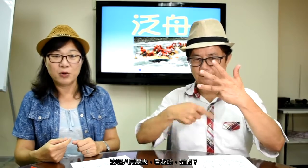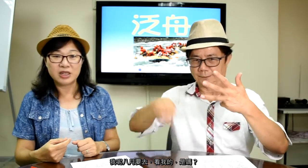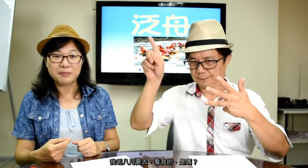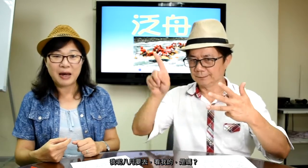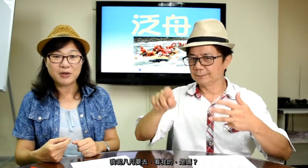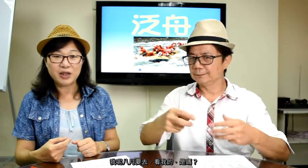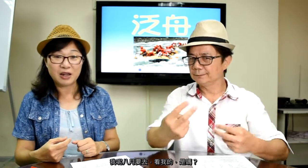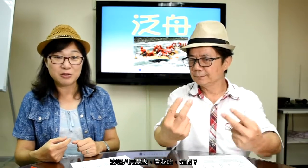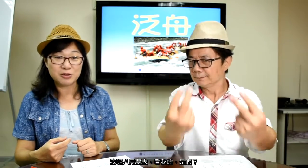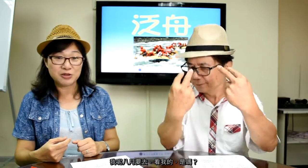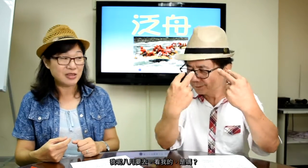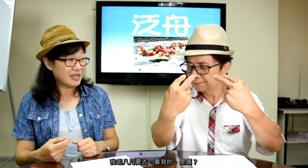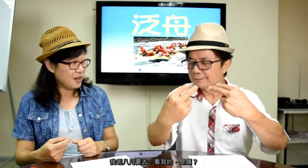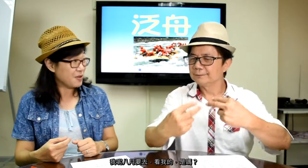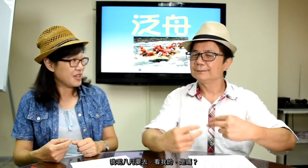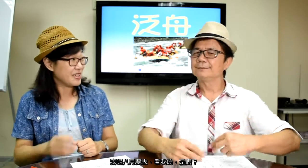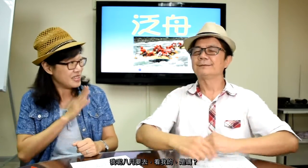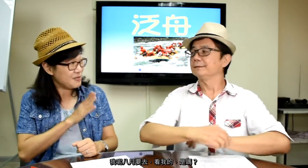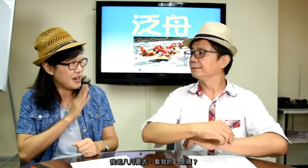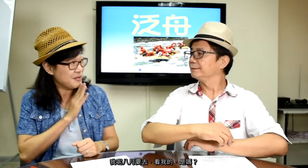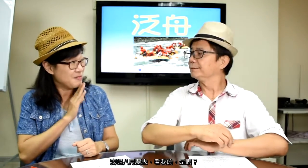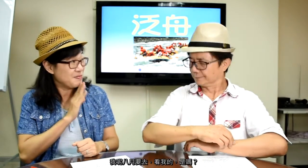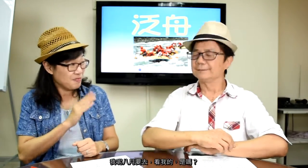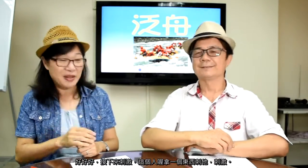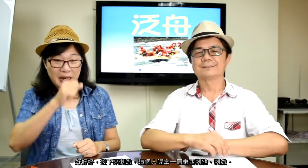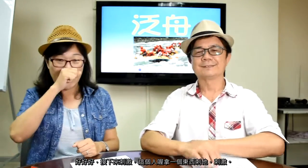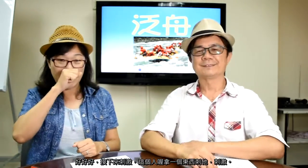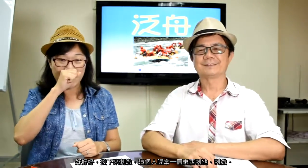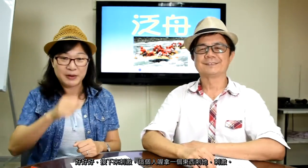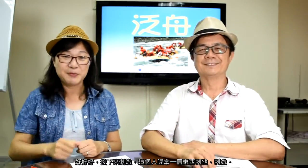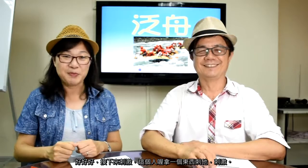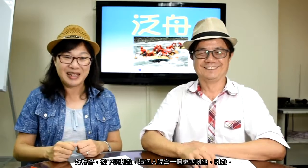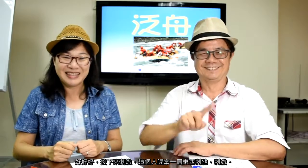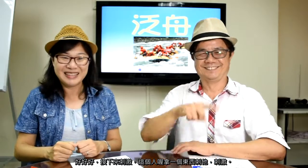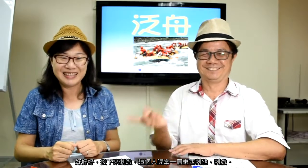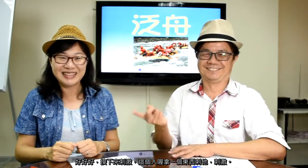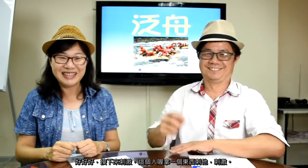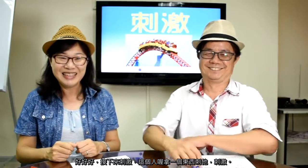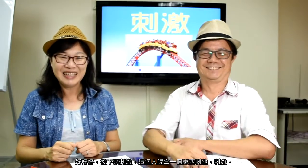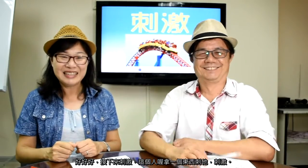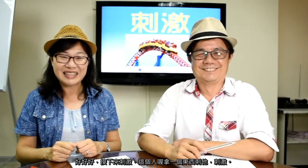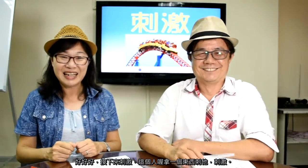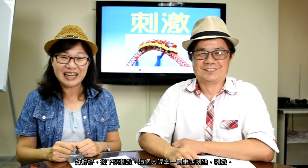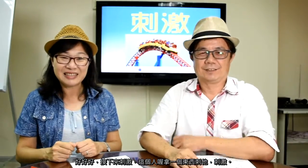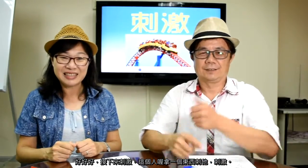呢，八月要去看我的，是吗？好好好。接下来刺